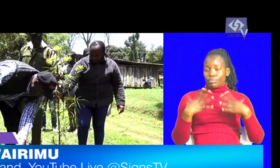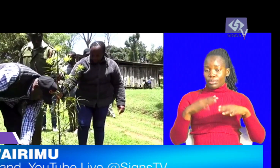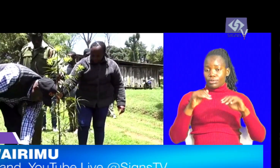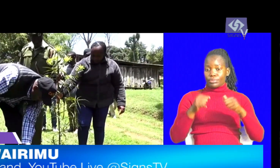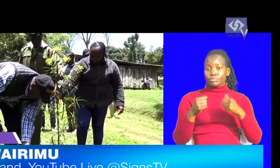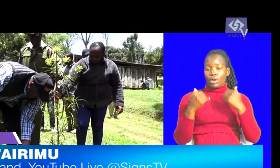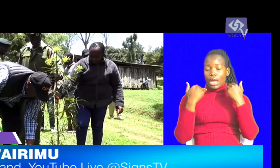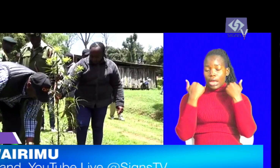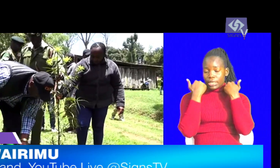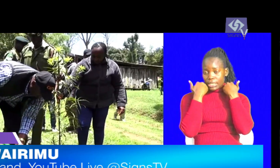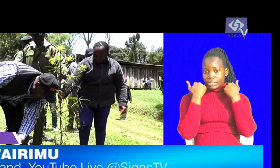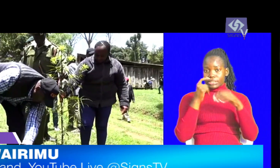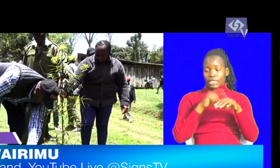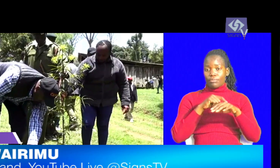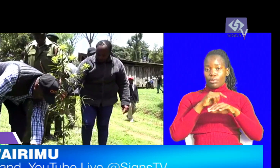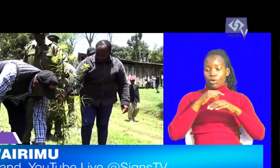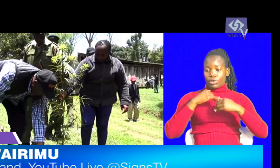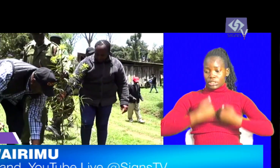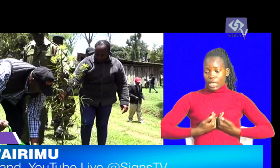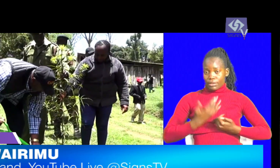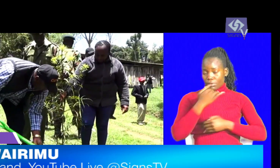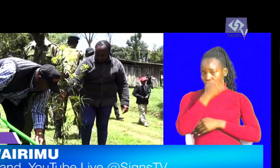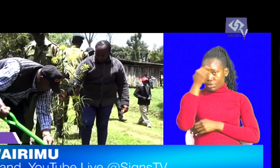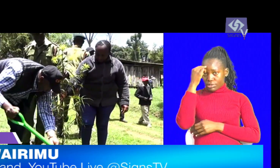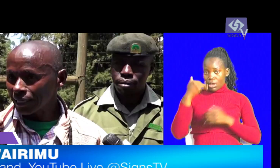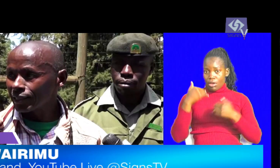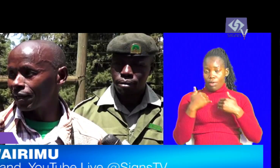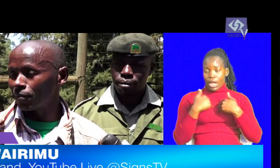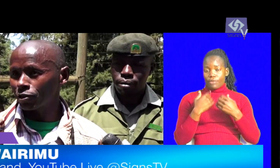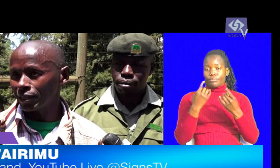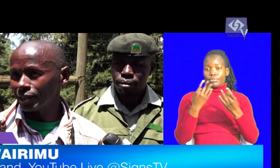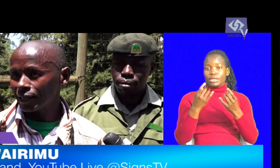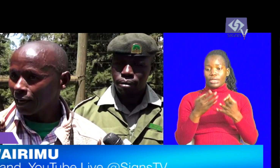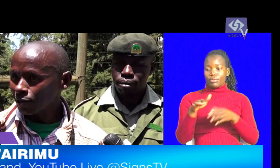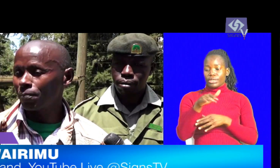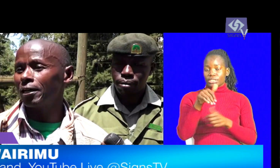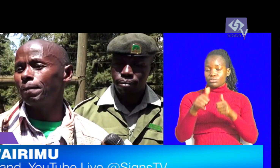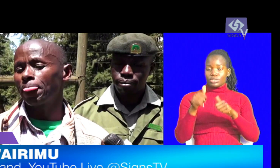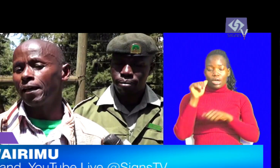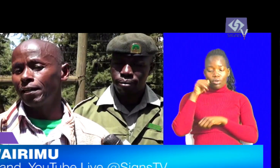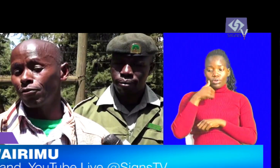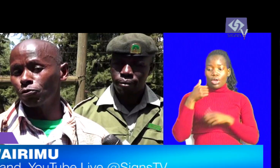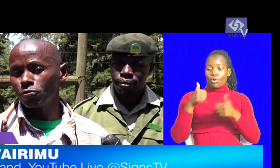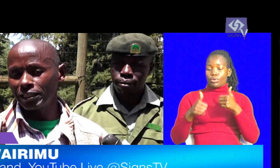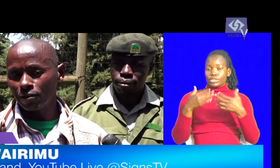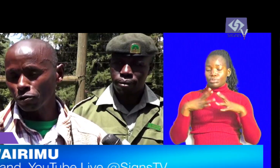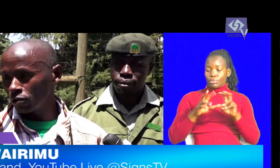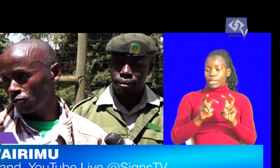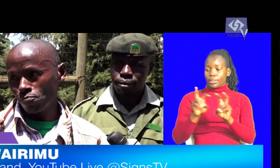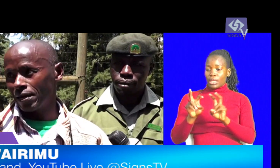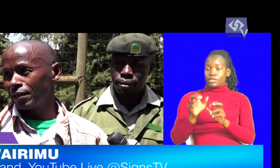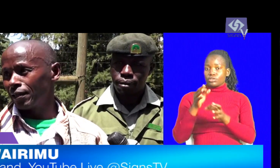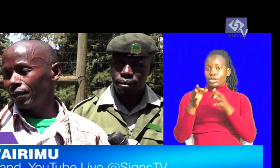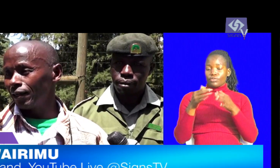wakisikia kwamba wamechoka. Juu kuna so many attractive sites ambazo zinaweza angaliwa pale, na kwa hivyo tukijengewa tule tuvyumba